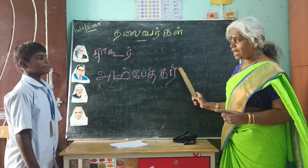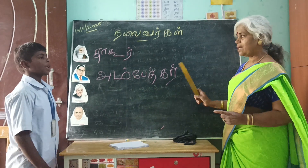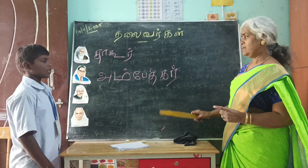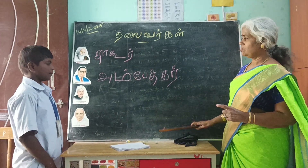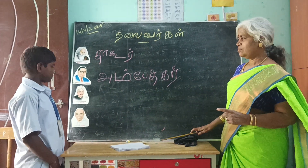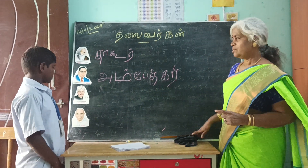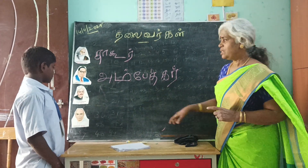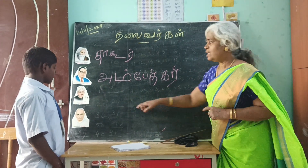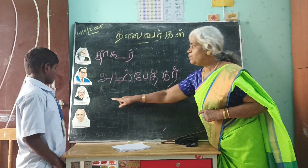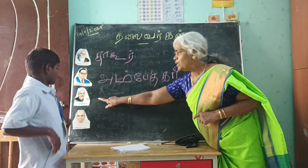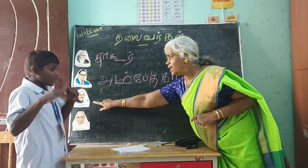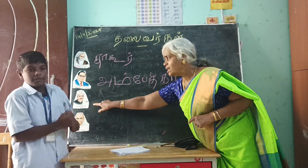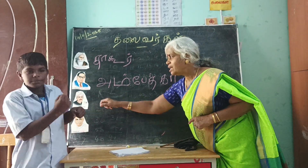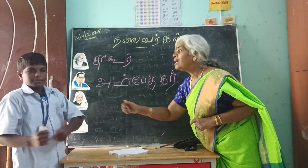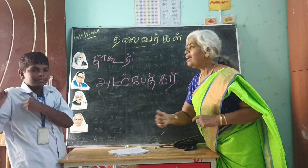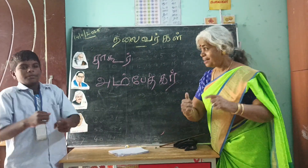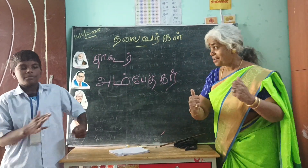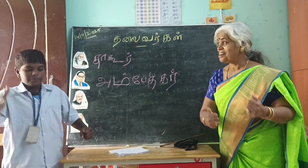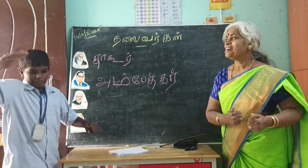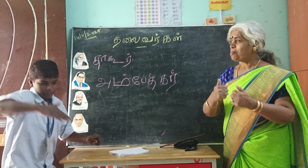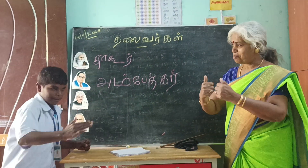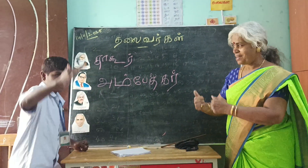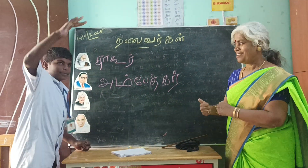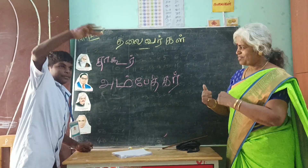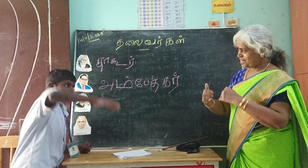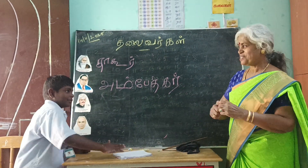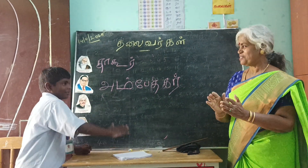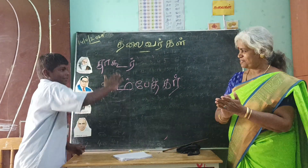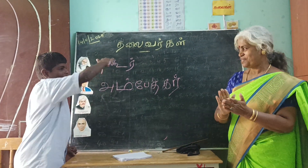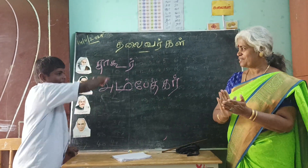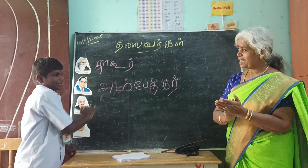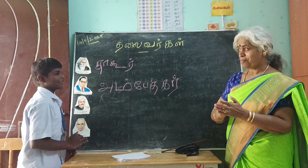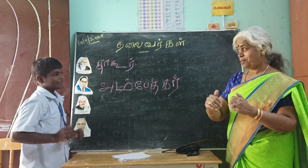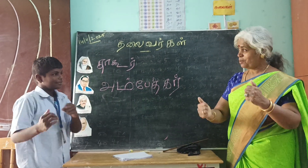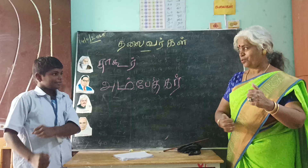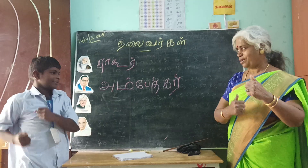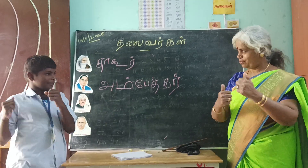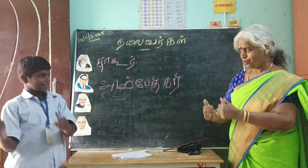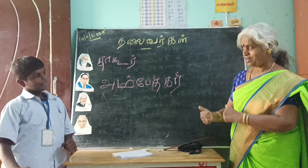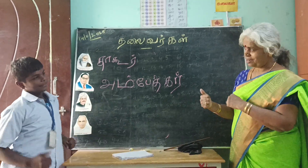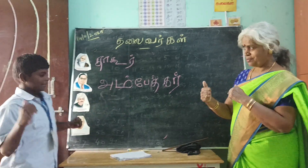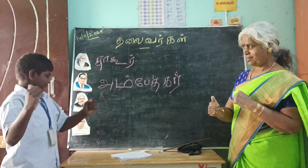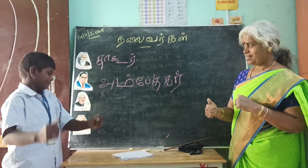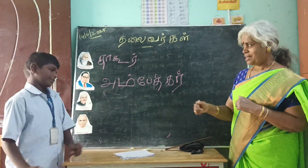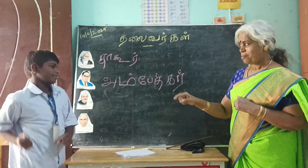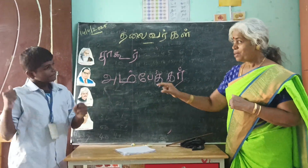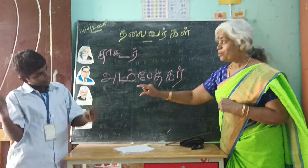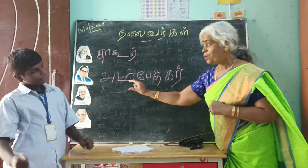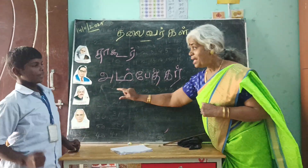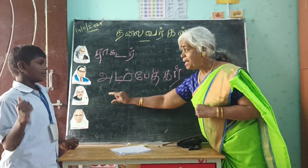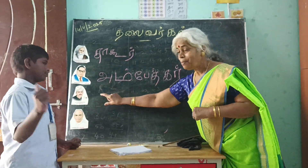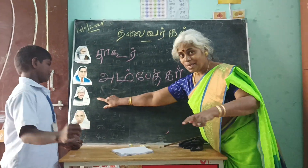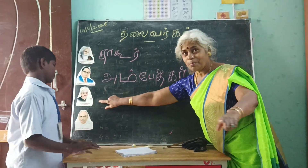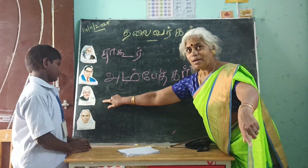அம்பேத்கர். சரி, இவர் யாரு? கப்பல். வெரி குட் வெரி குட். கப்பல் ஓட்டினார். இப்போ இவரோட பெயர்